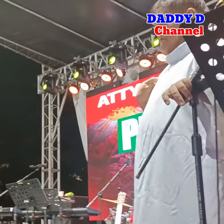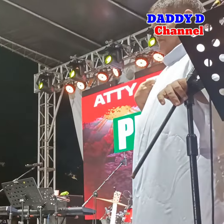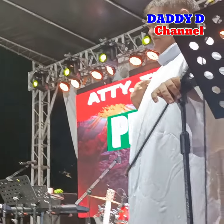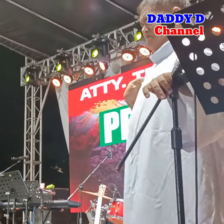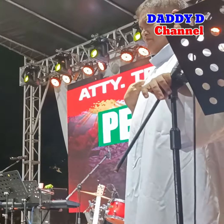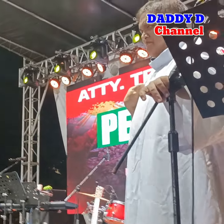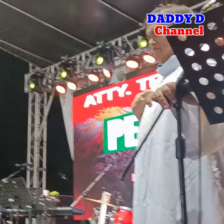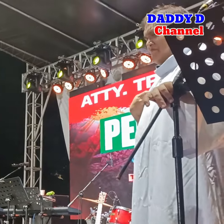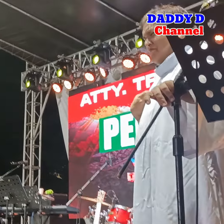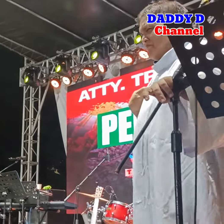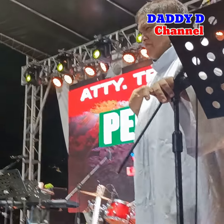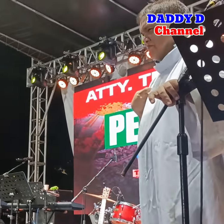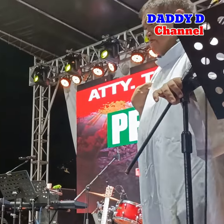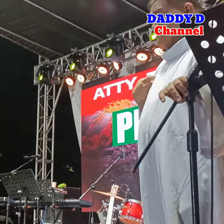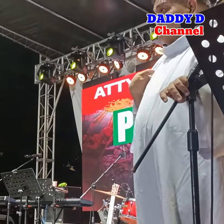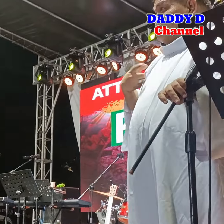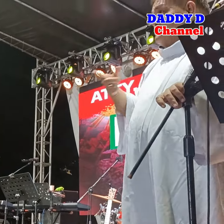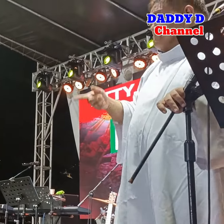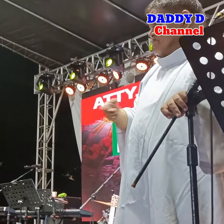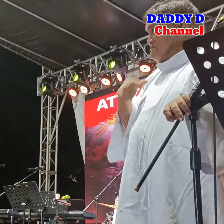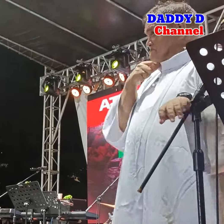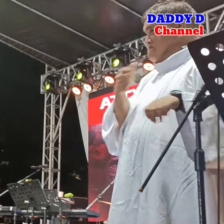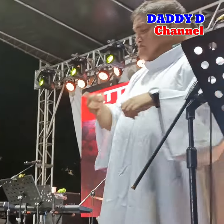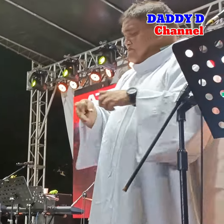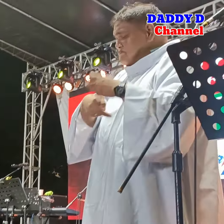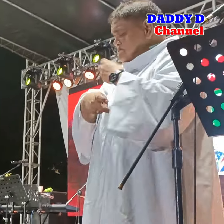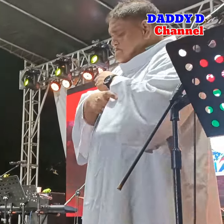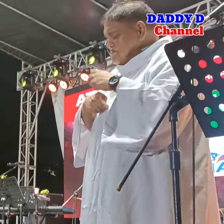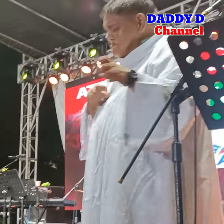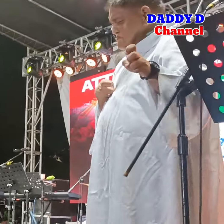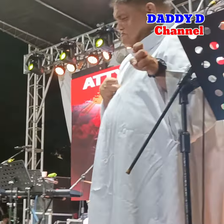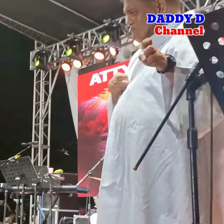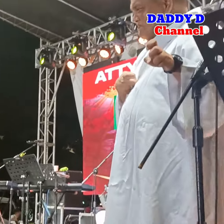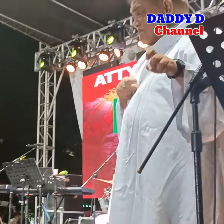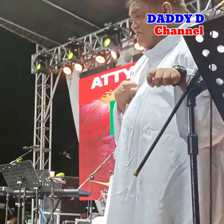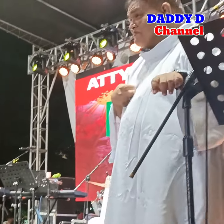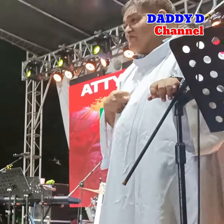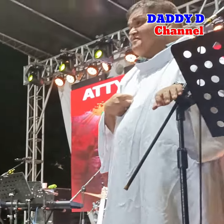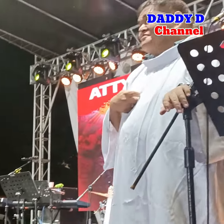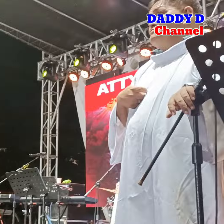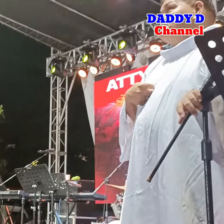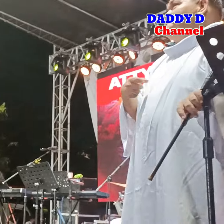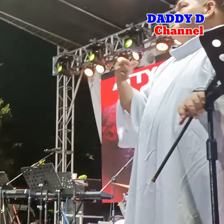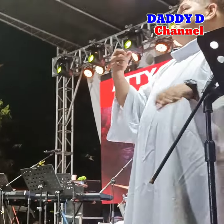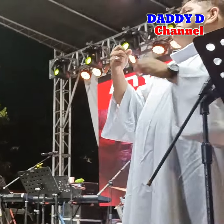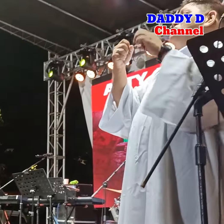Isali tagtag. Uy, may nahuli daw sila. Paniwala ba tayo?